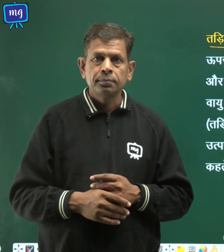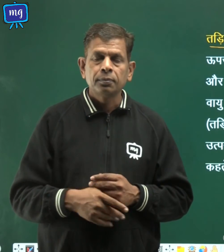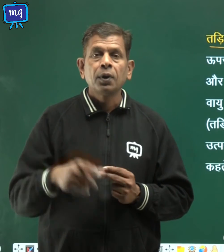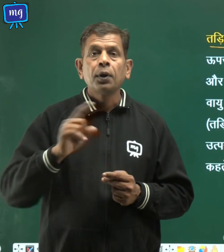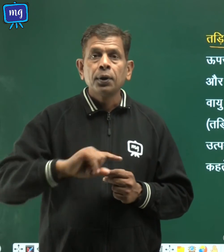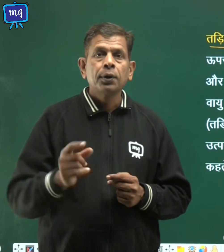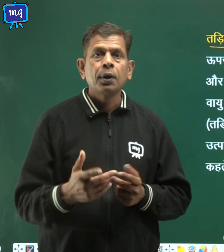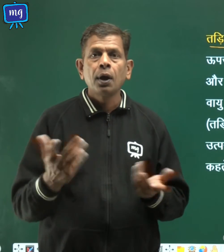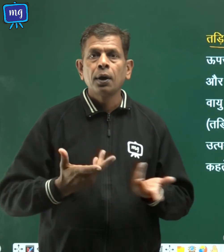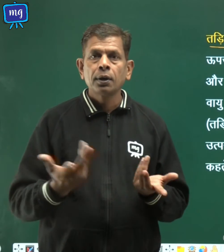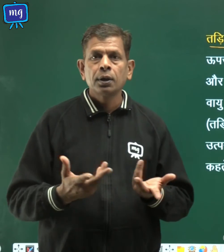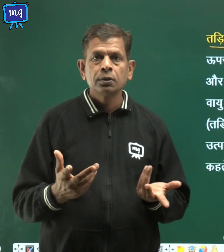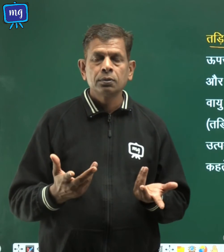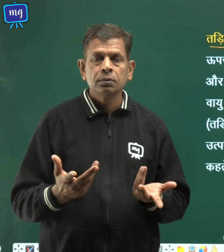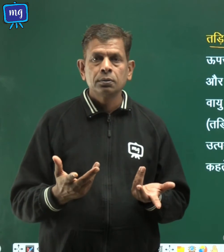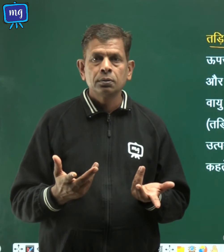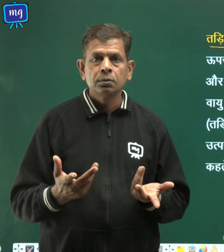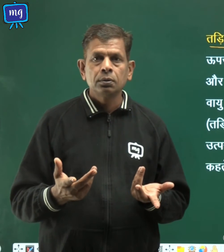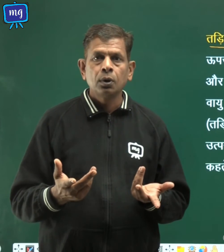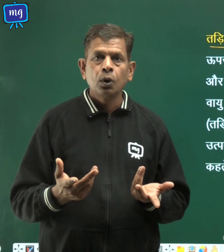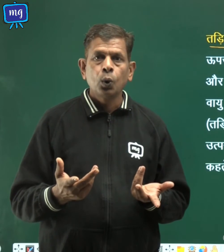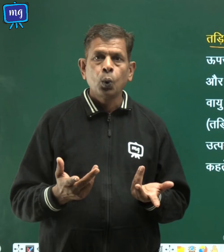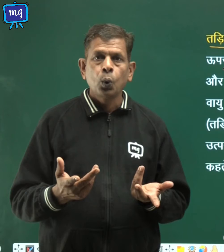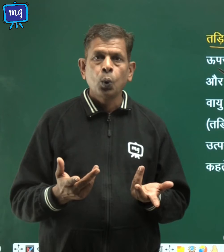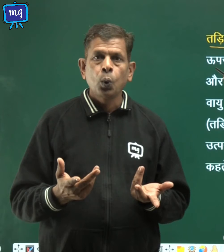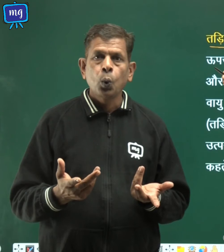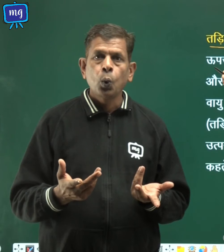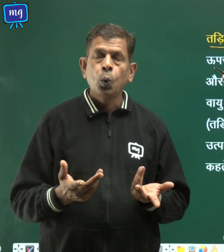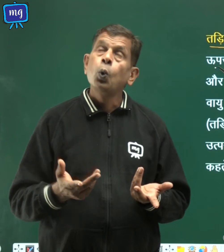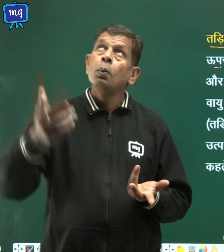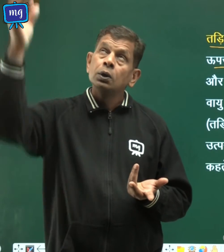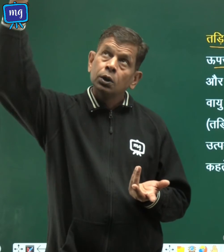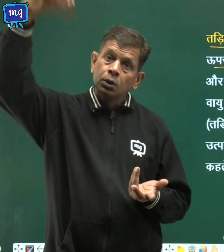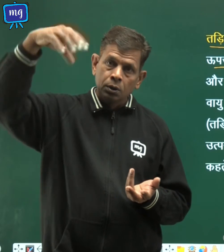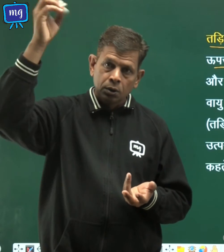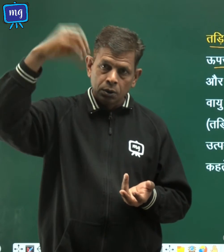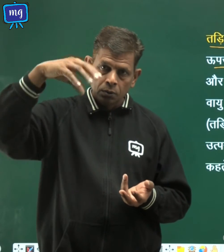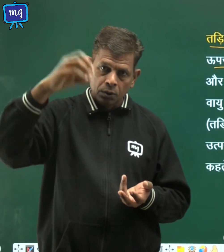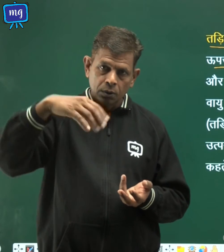ये कैसे होता है? ऊपर से गिरती हुई